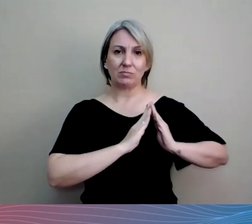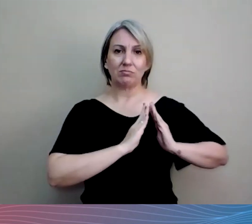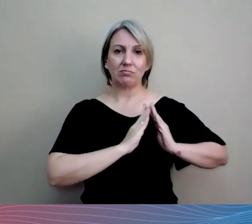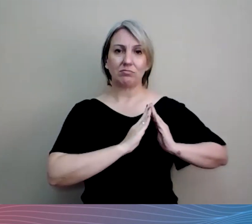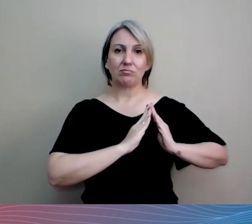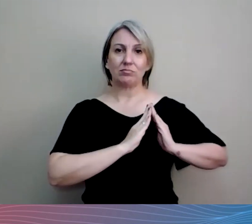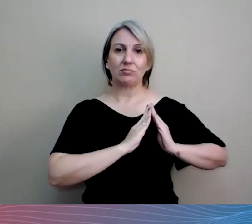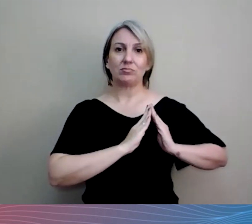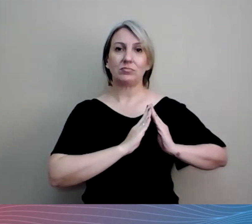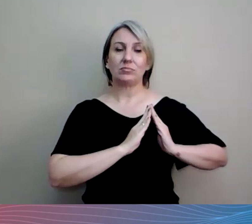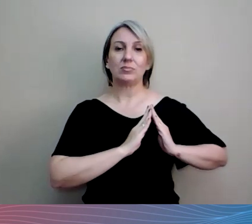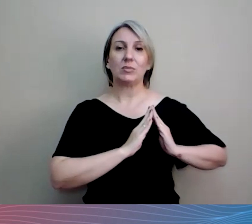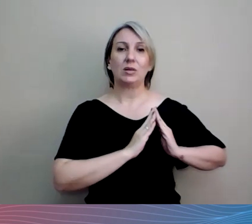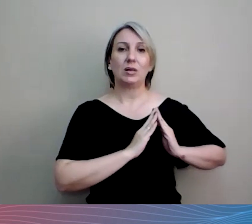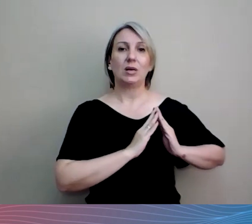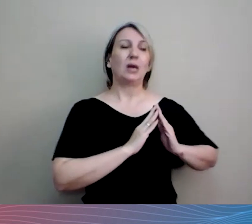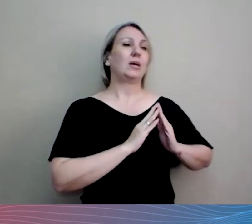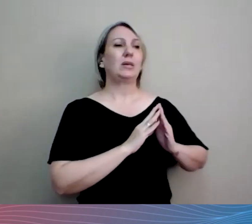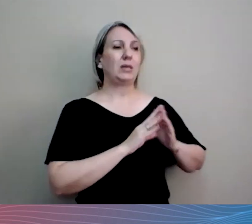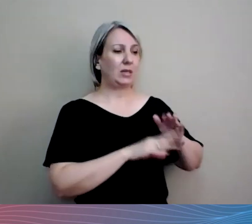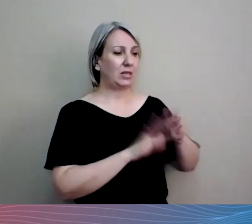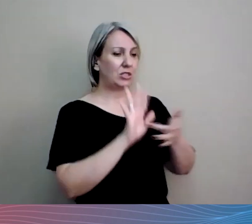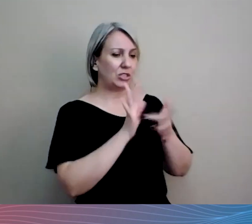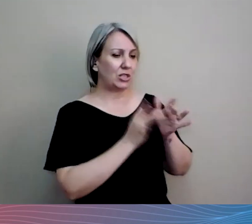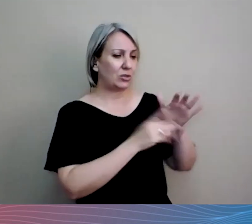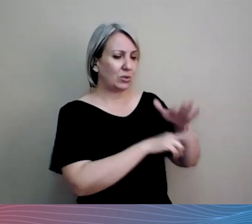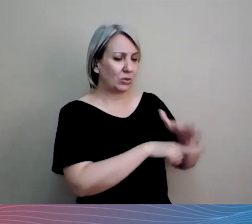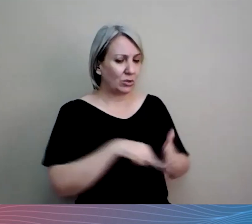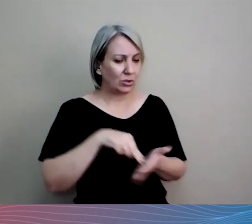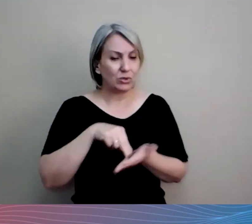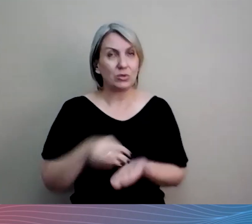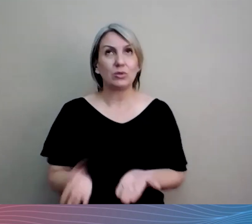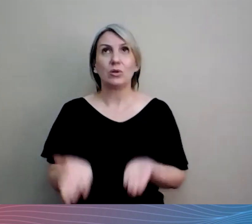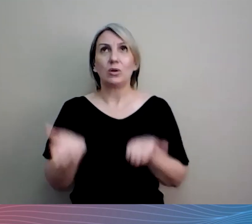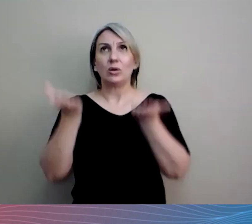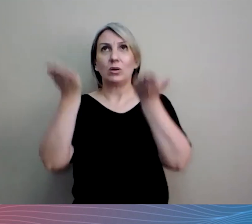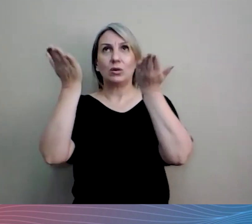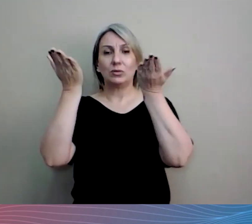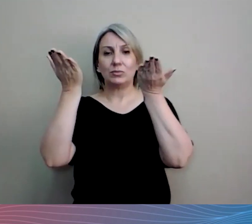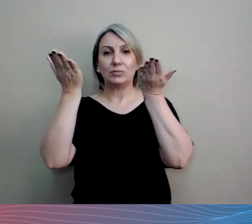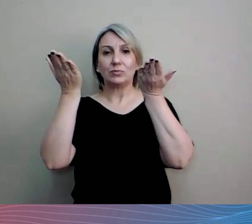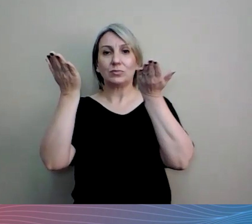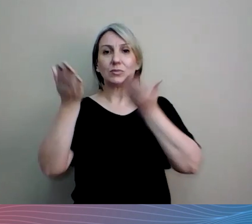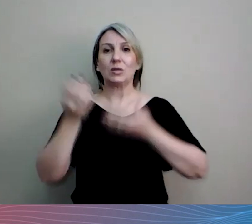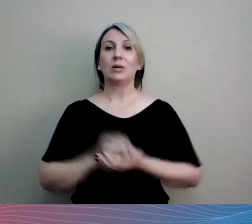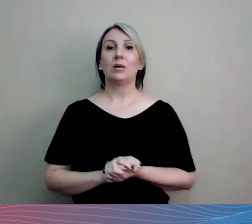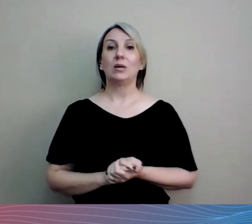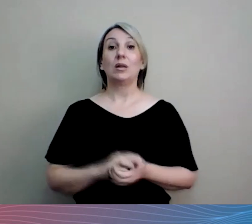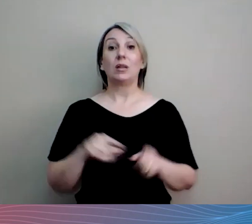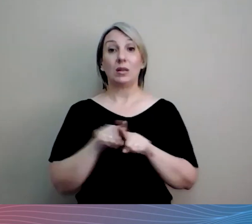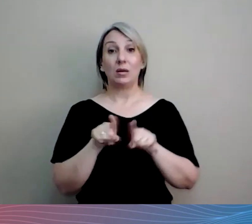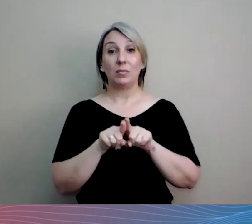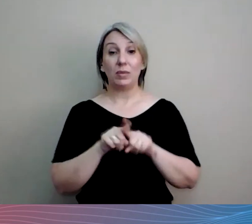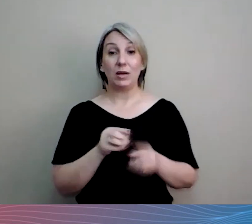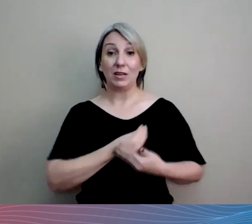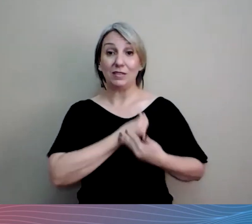esse mesmo que ressuscitou a Cristo Jesus dentre os mortos, vivificará também o vosso corpo mortal por